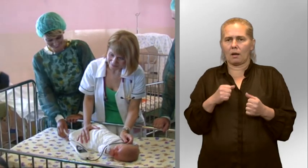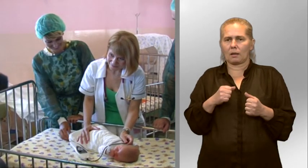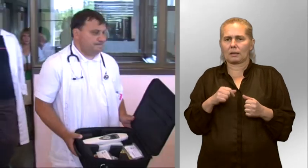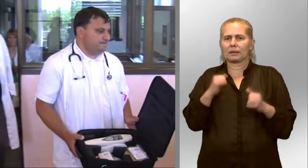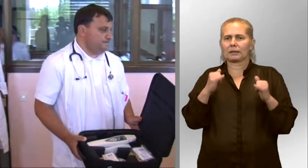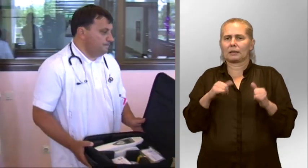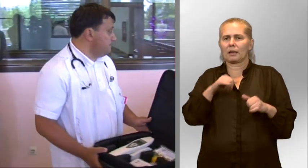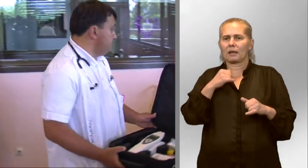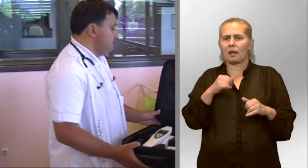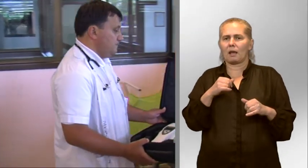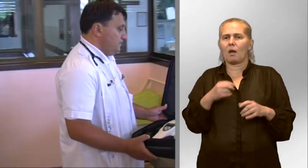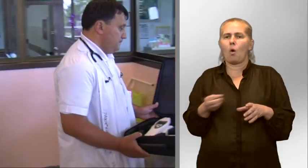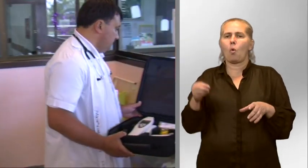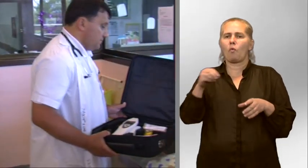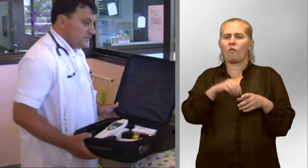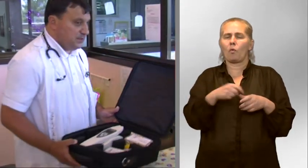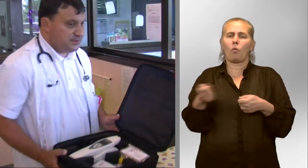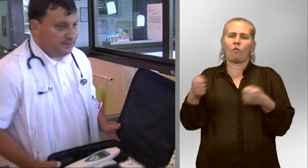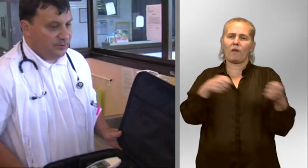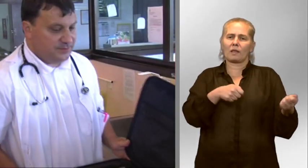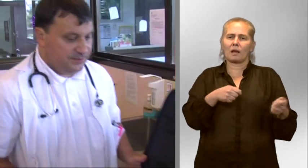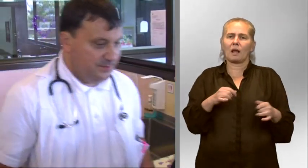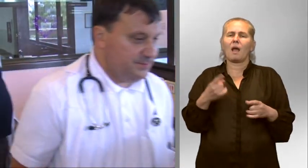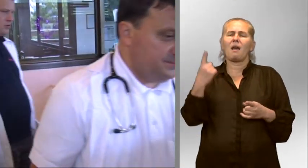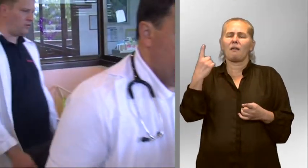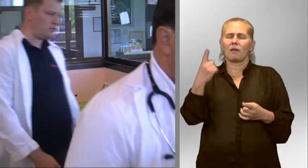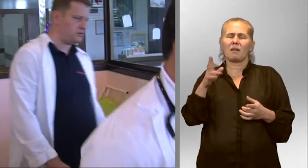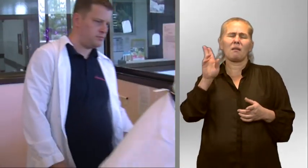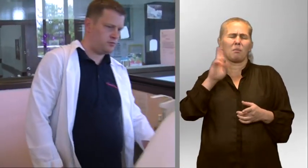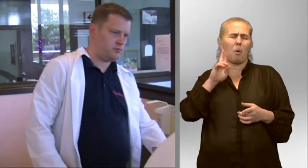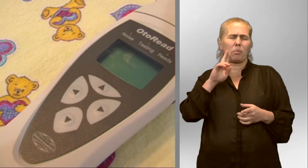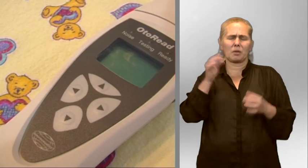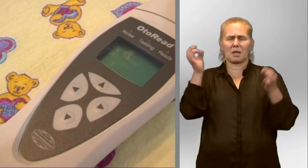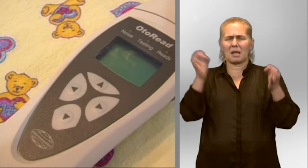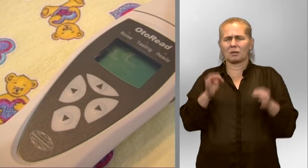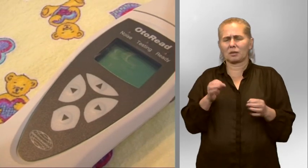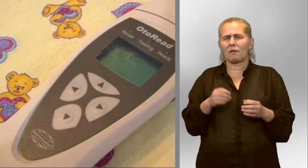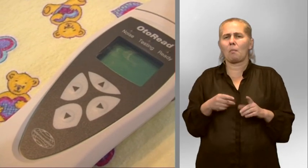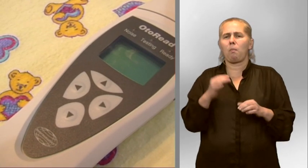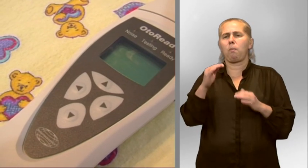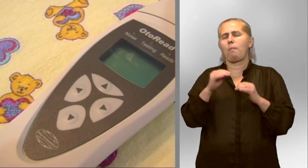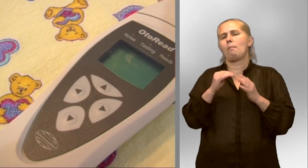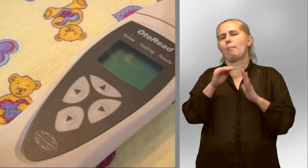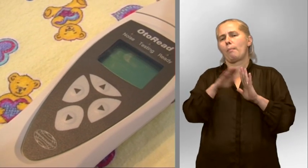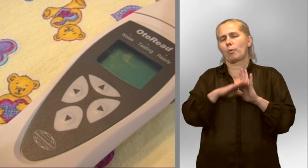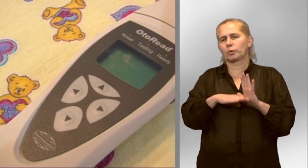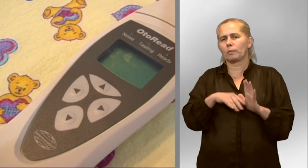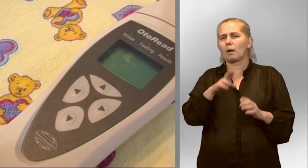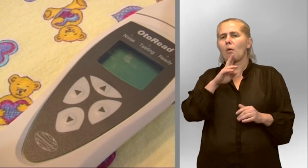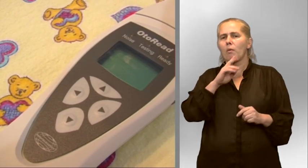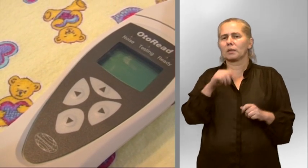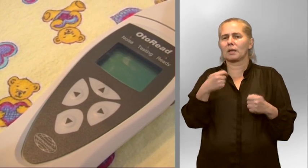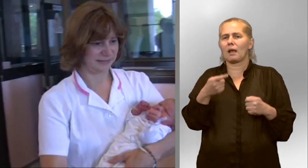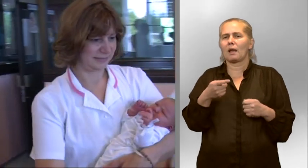korake u dijagnostici da li postoji to neonatalno oštećenje sluha.